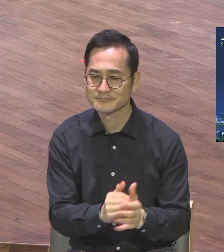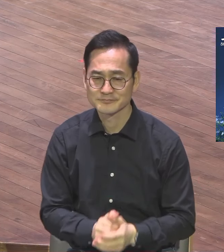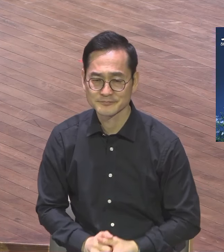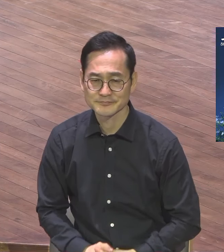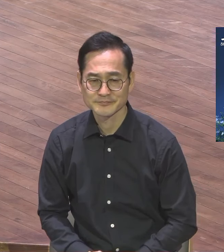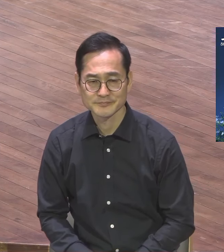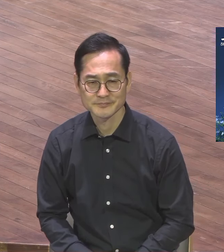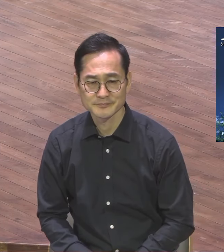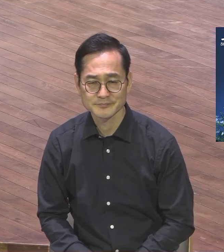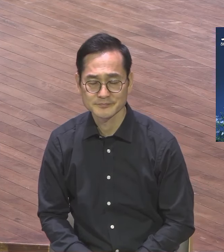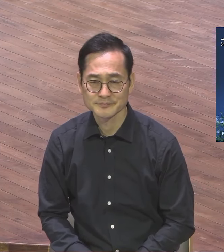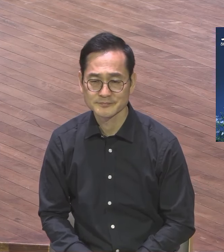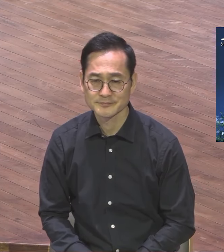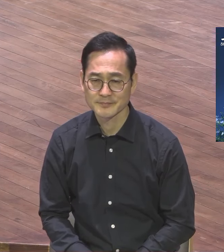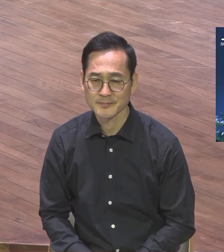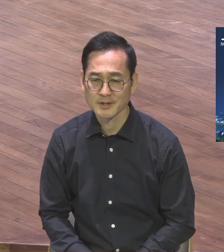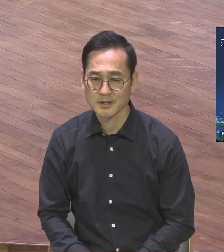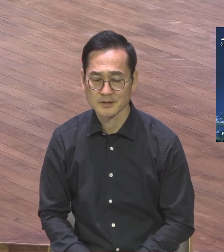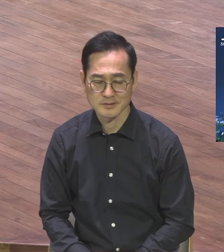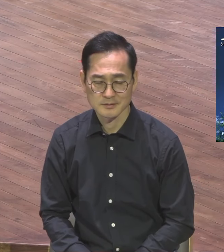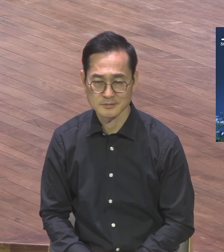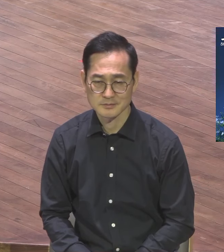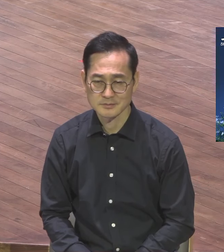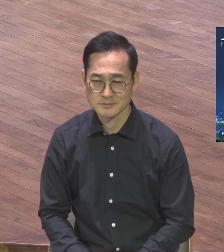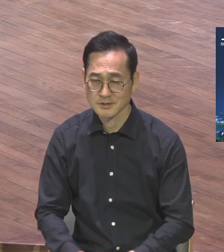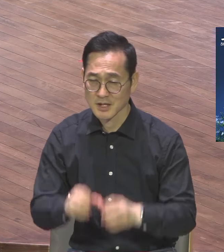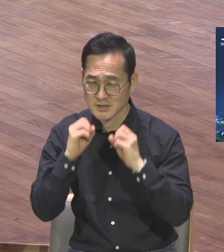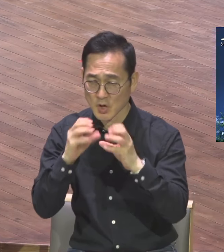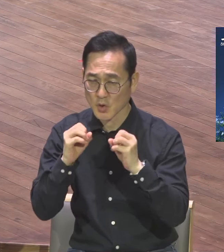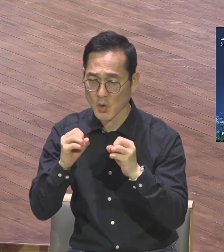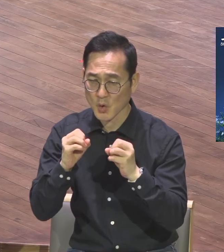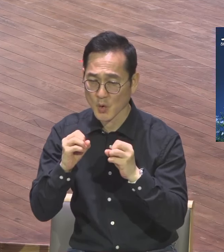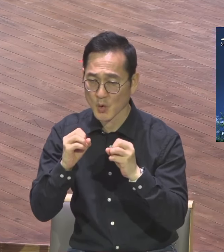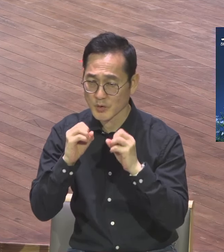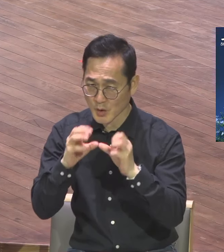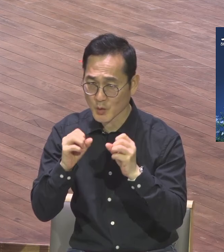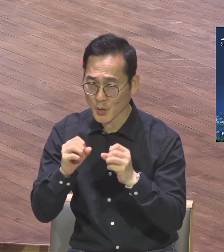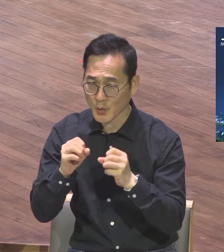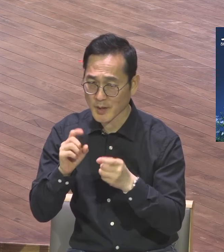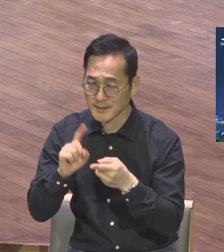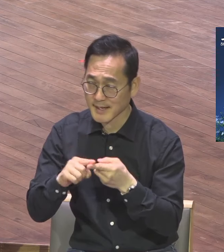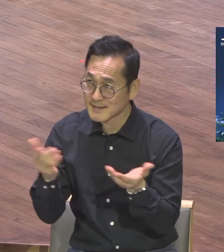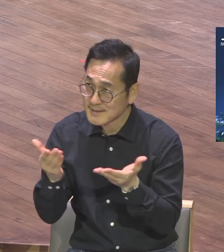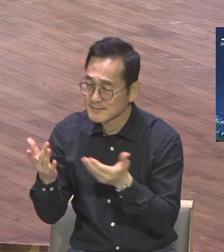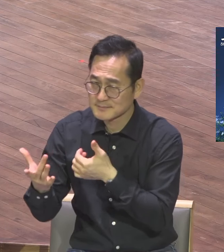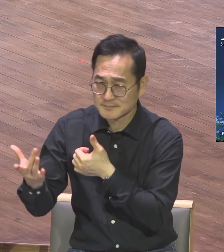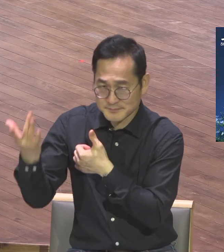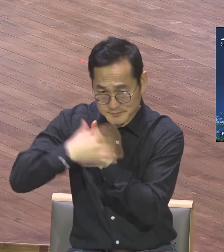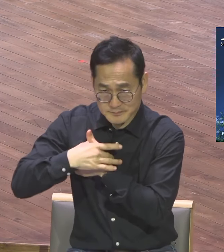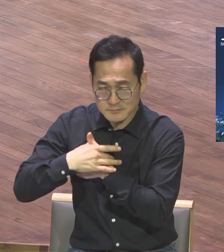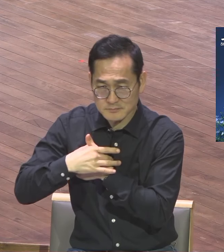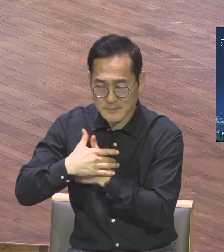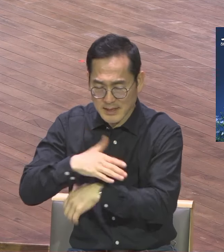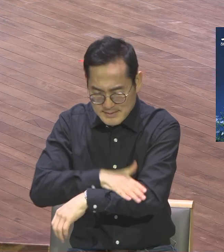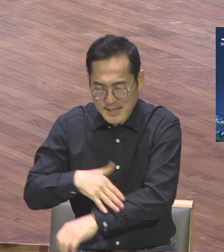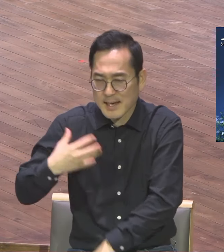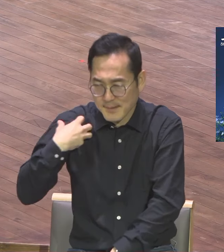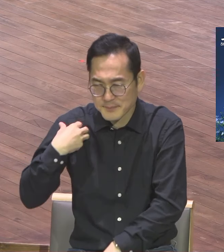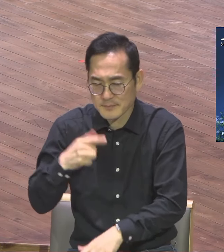중요한 것은요, 우리에게 주신 이 선교 미션을 실제로 잘 감당을 해야 돼요. 이